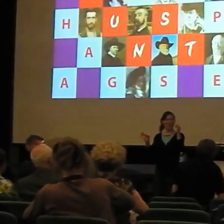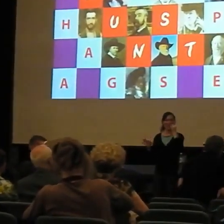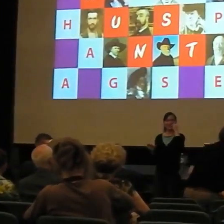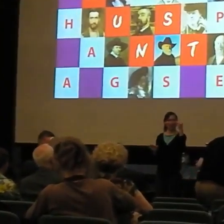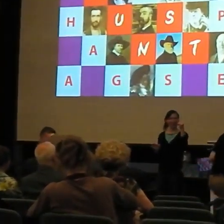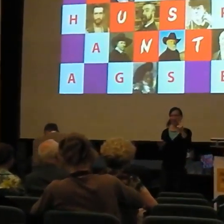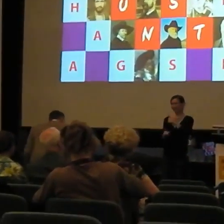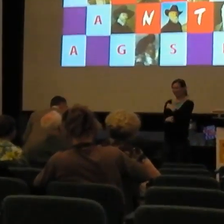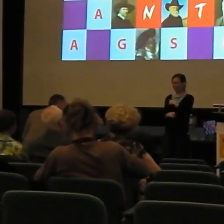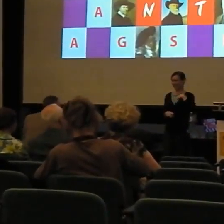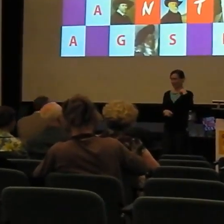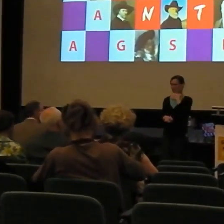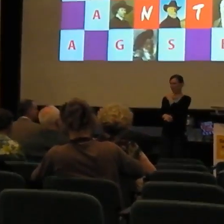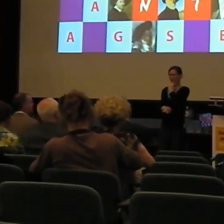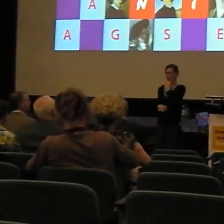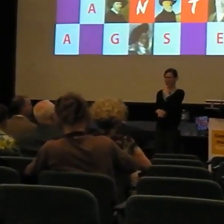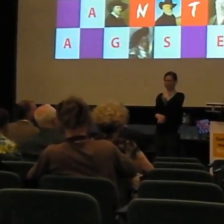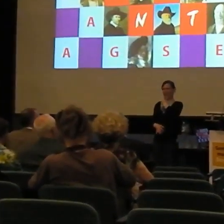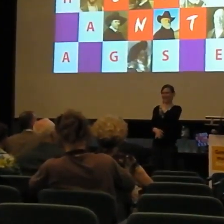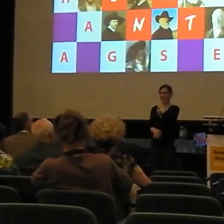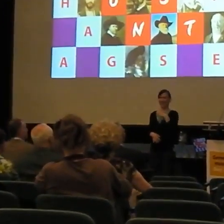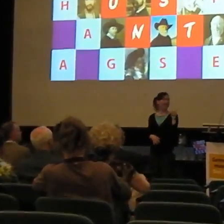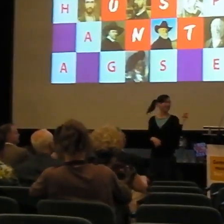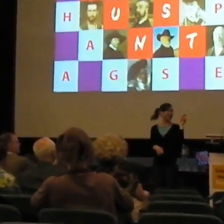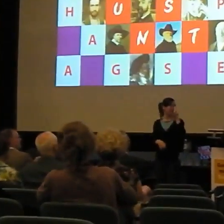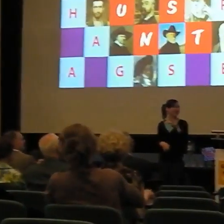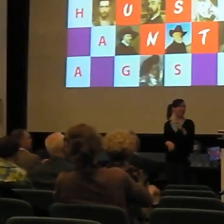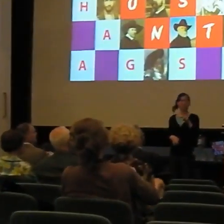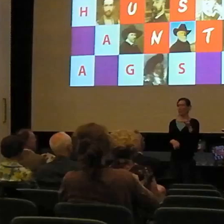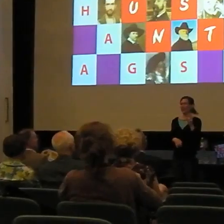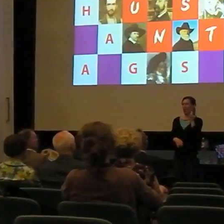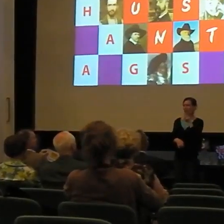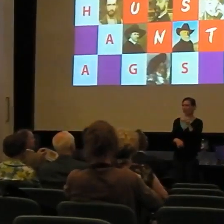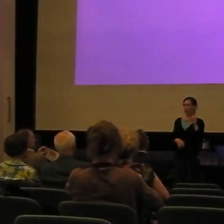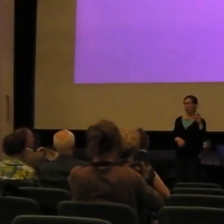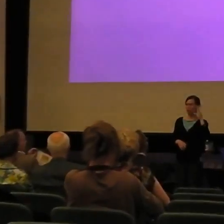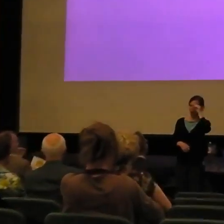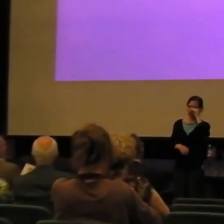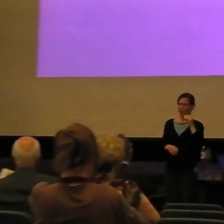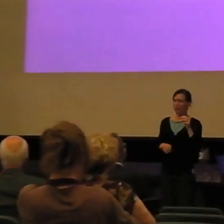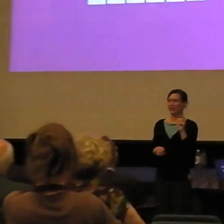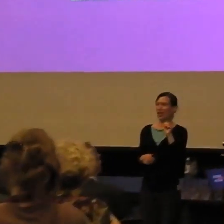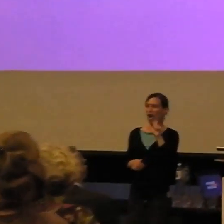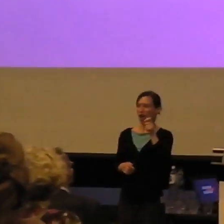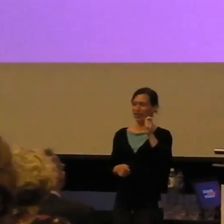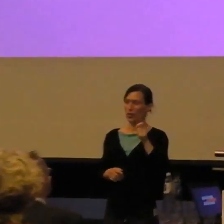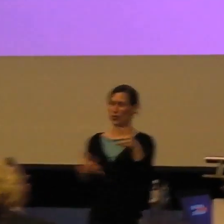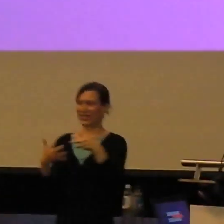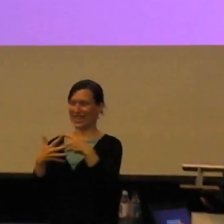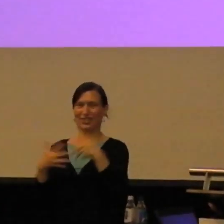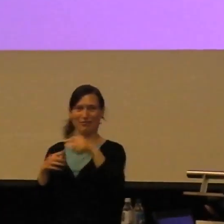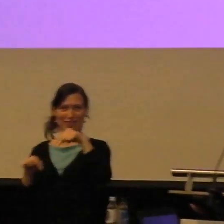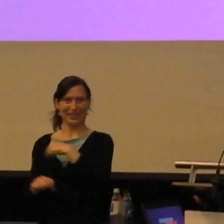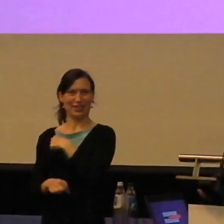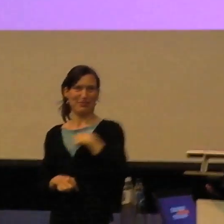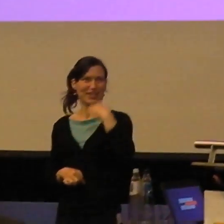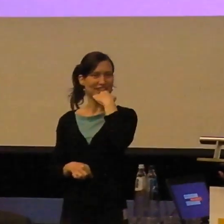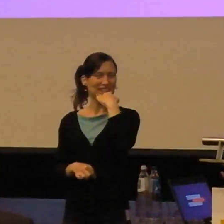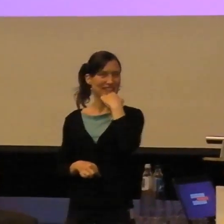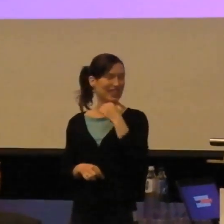dag in het gemeentemuseum Den Haag. Mijn naam is Hans Buurman, ik ben adjunct directeur van het gemeentemuseum. En ik heet u mede namens Benno Tempel,